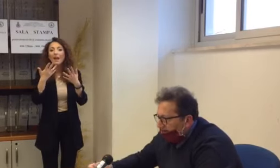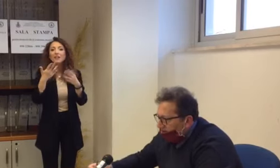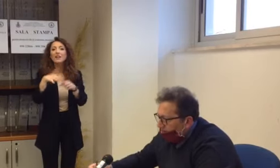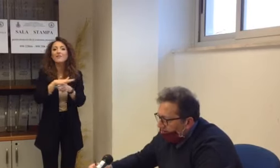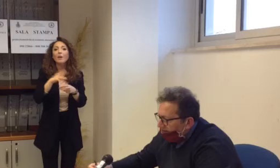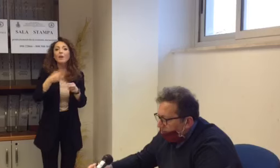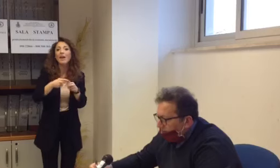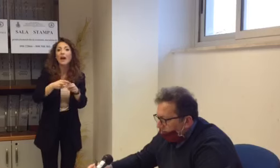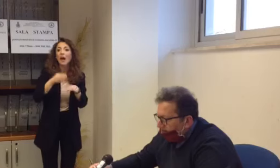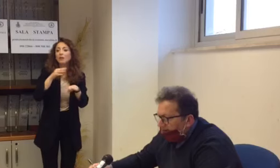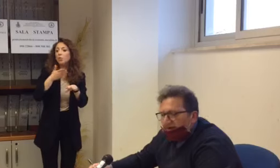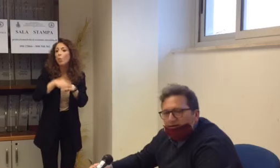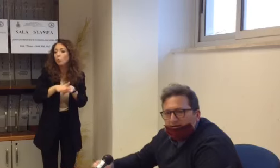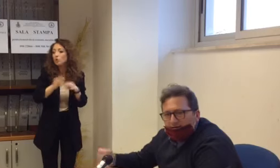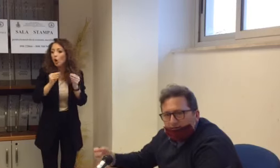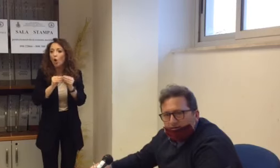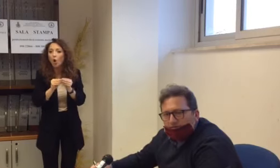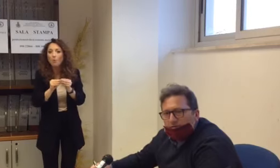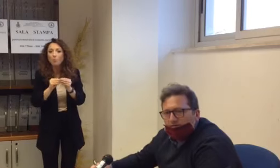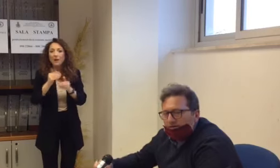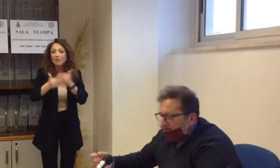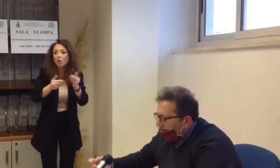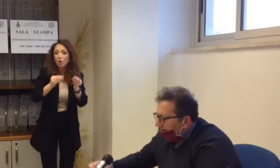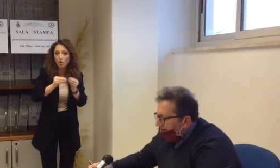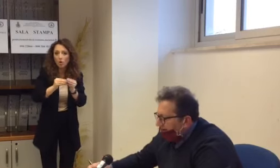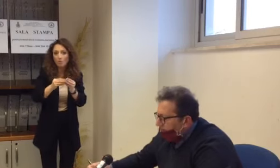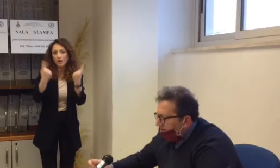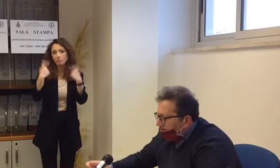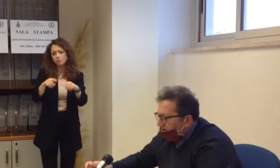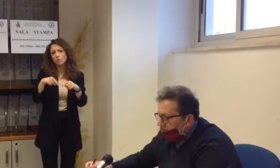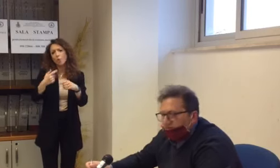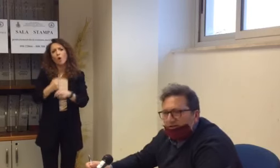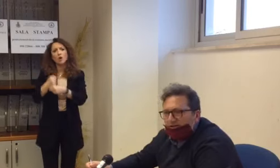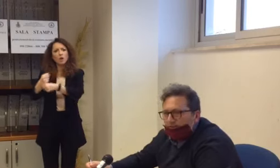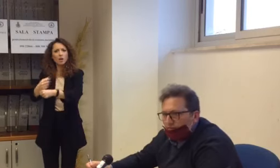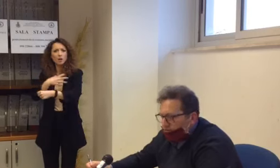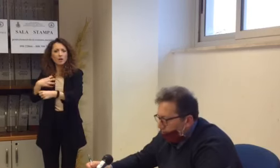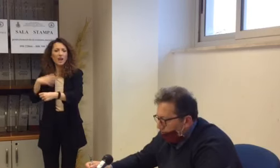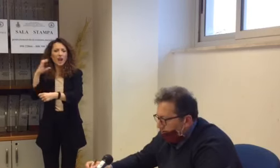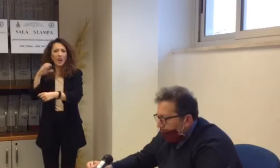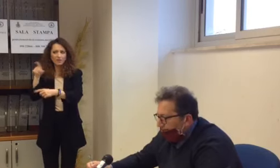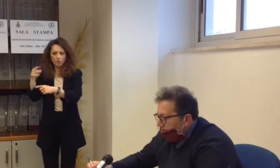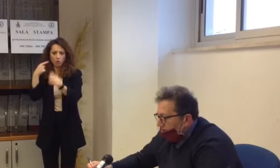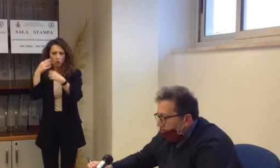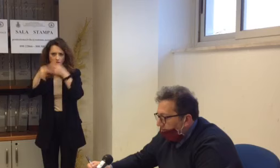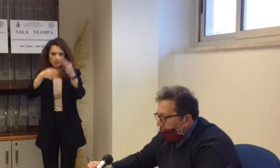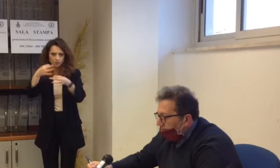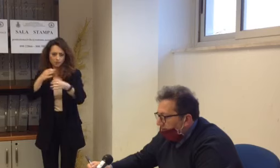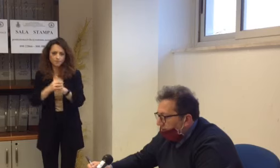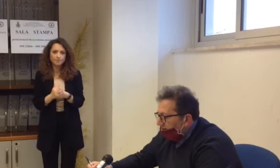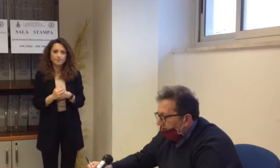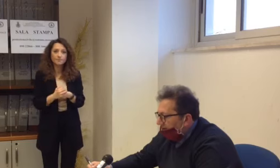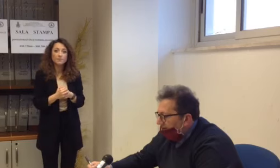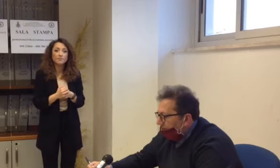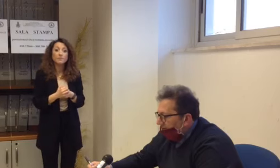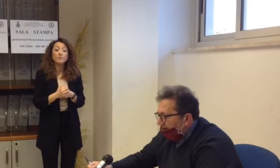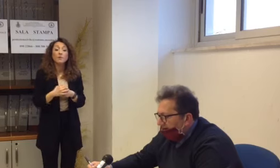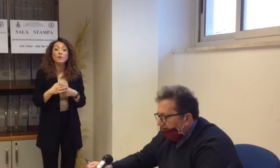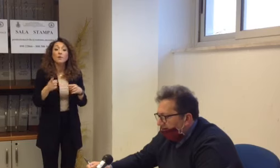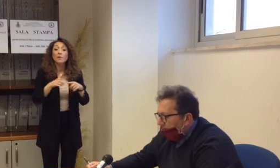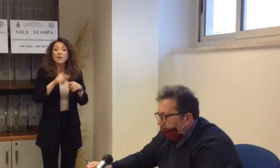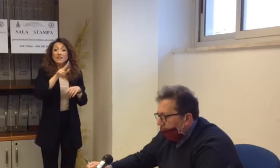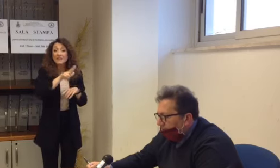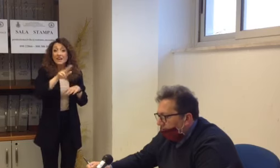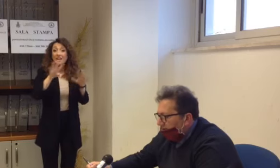parlerà l'assessore Calafiore, insomma darà risposte a gran parte dei quesiti che sono stati posti oggi. Sono pervenute inoltre 39